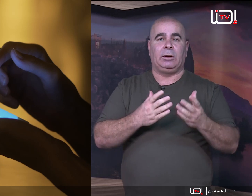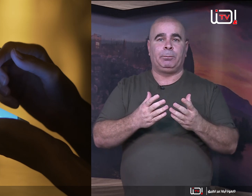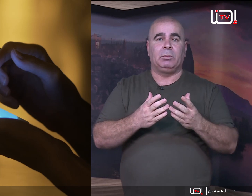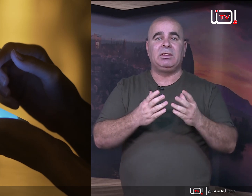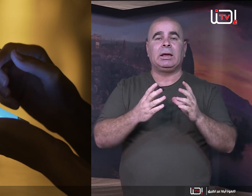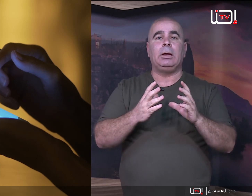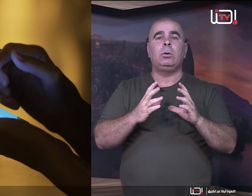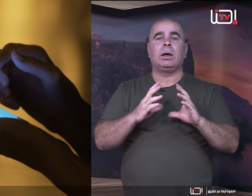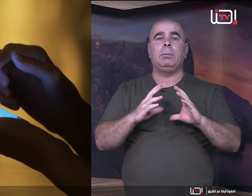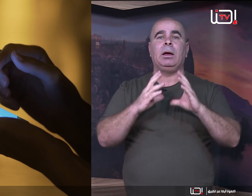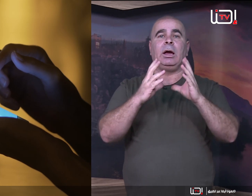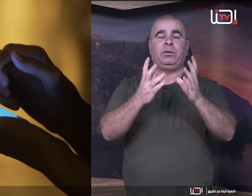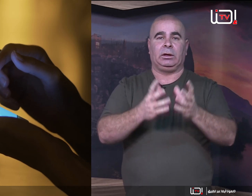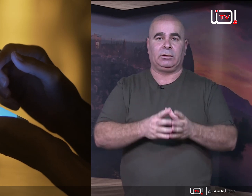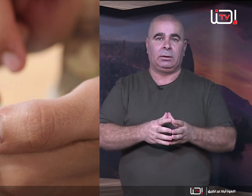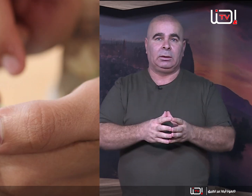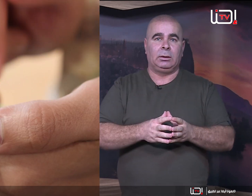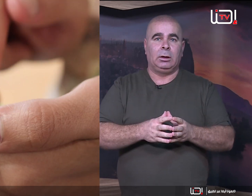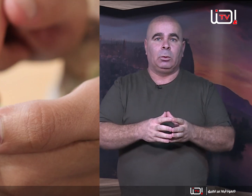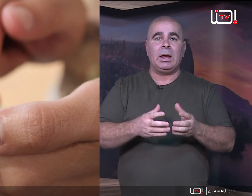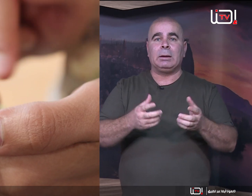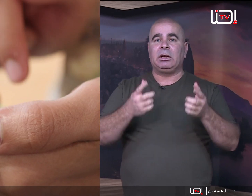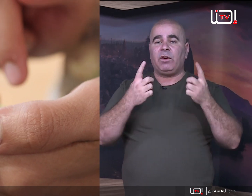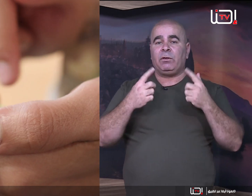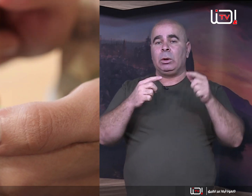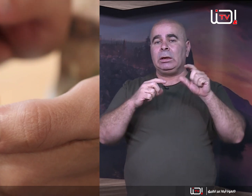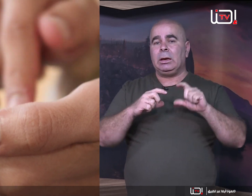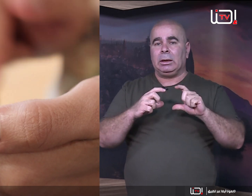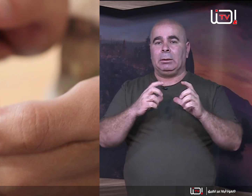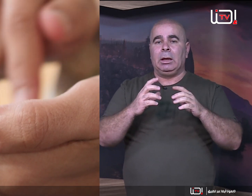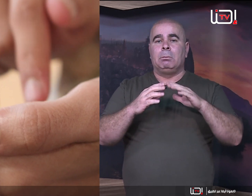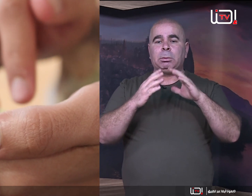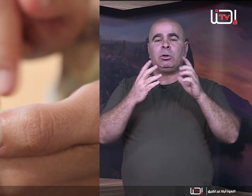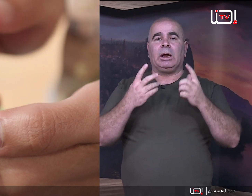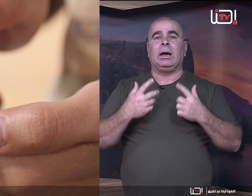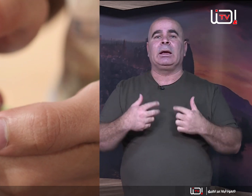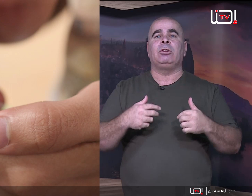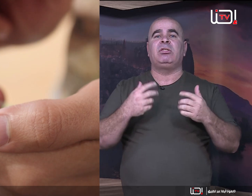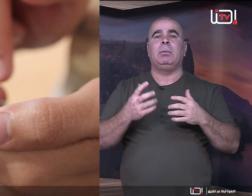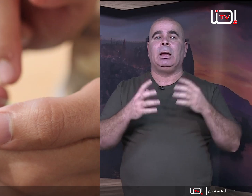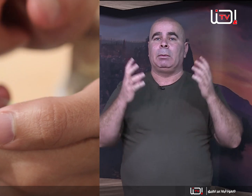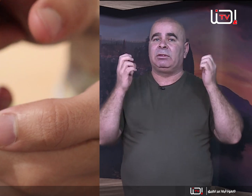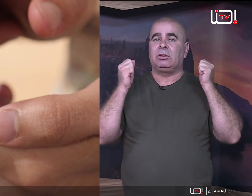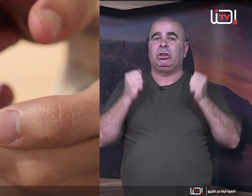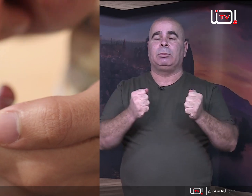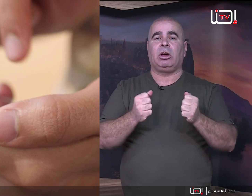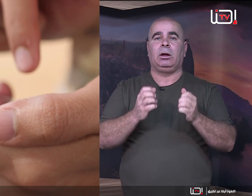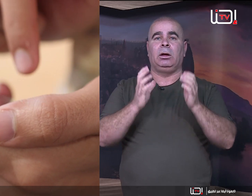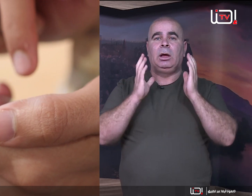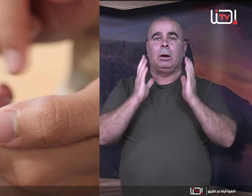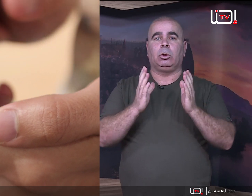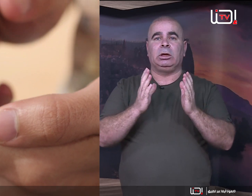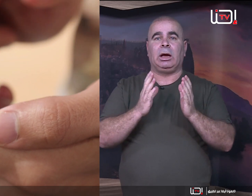بت فعفل بتصير كانه راكبها عفريت ولكن بتفع وهي يعني ما بتظر على حركات جسمها لما بتصير تشد